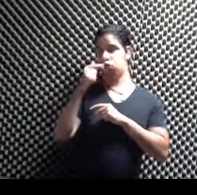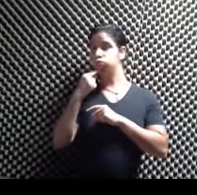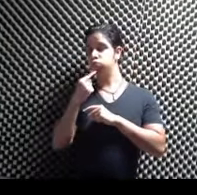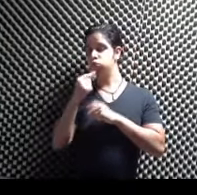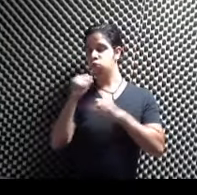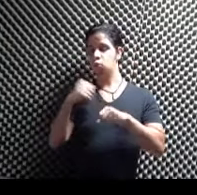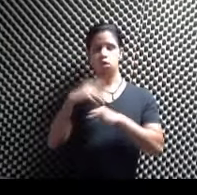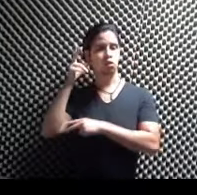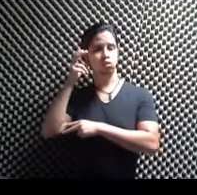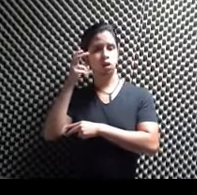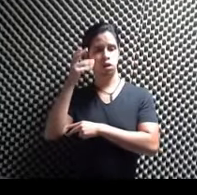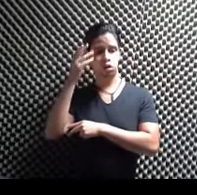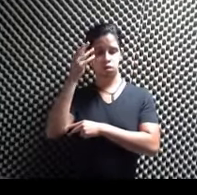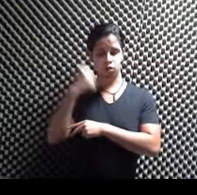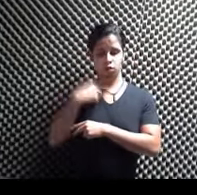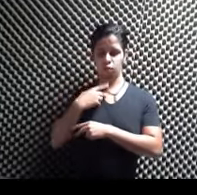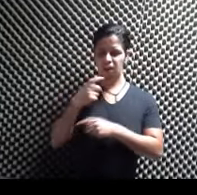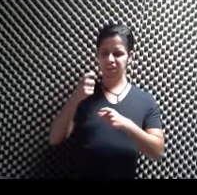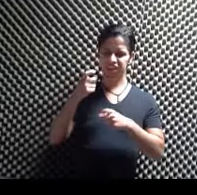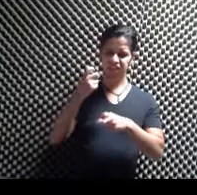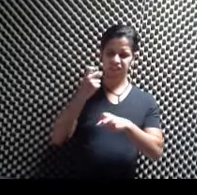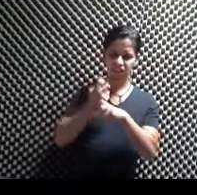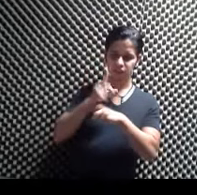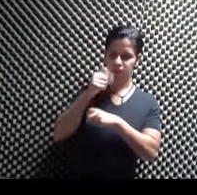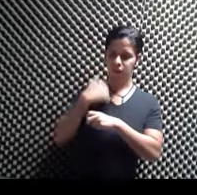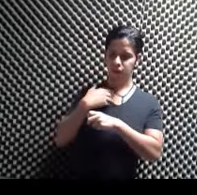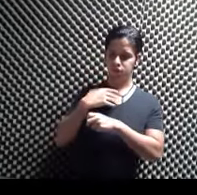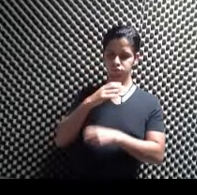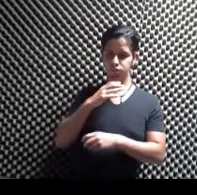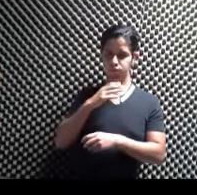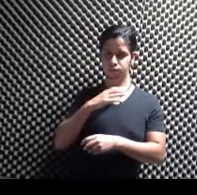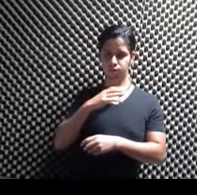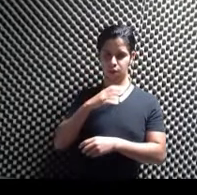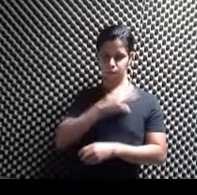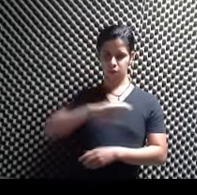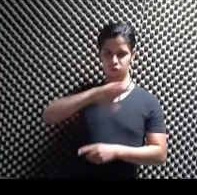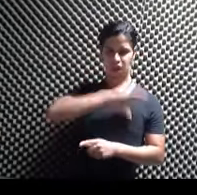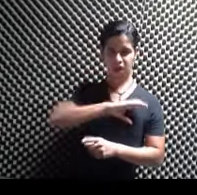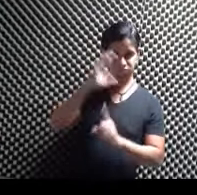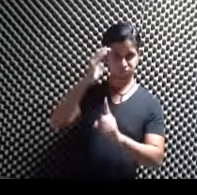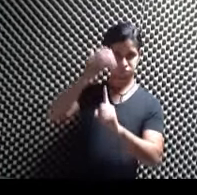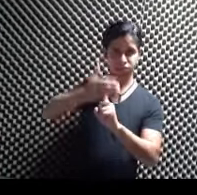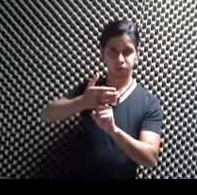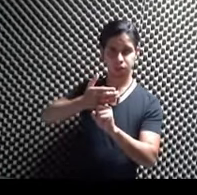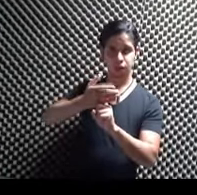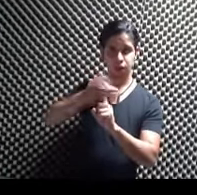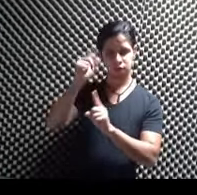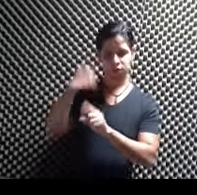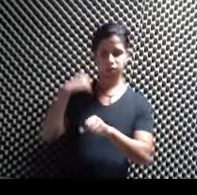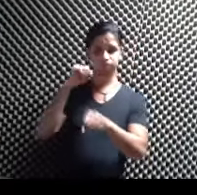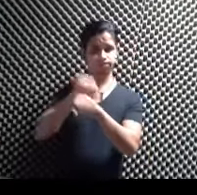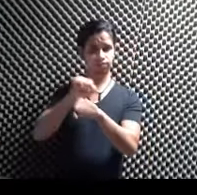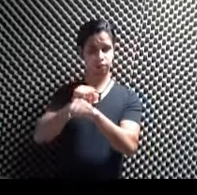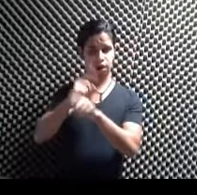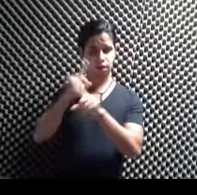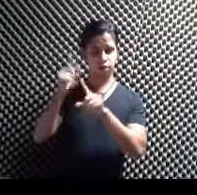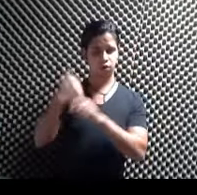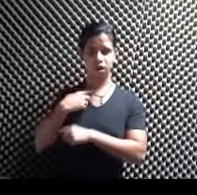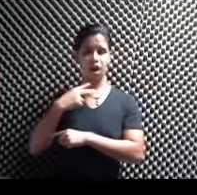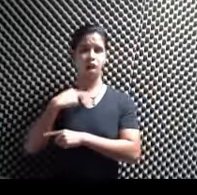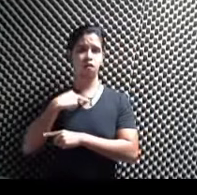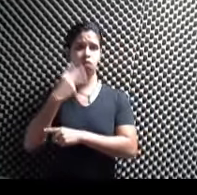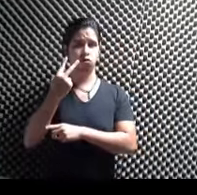que para mí es como lo más difícil de la caracterización, porque físicamente, pues, uno, para Pedro, sí, pues, se trabaja, pero la voz, y más